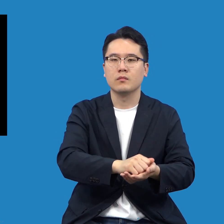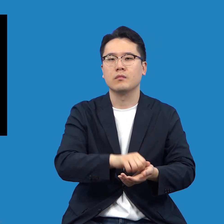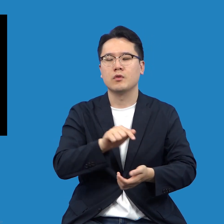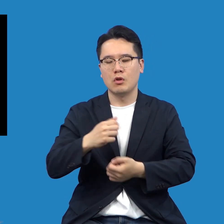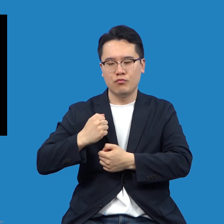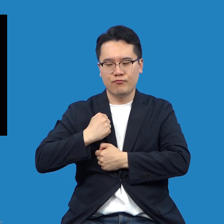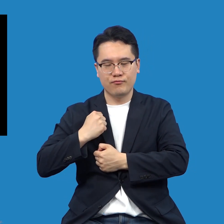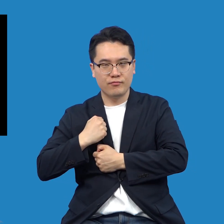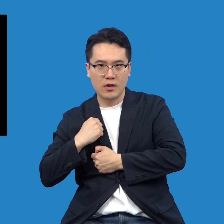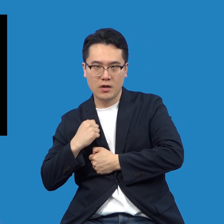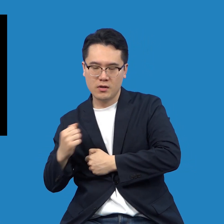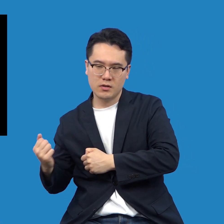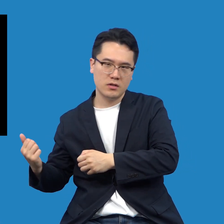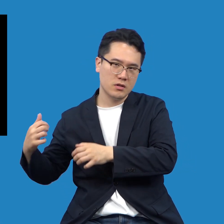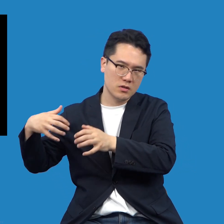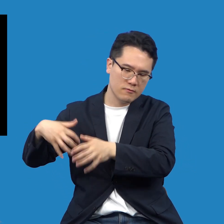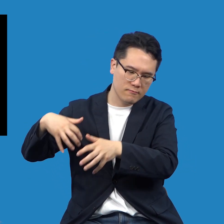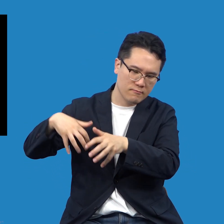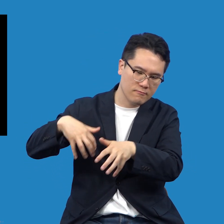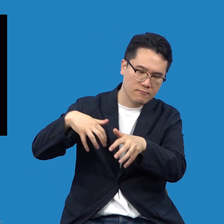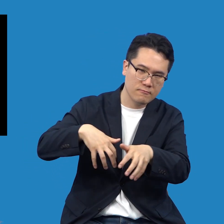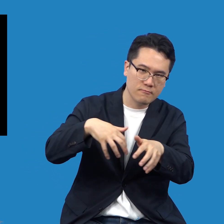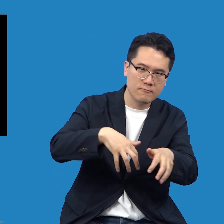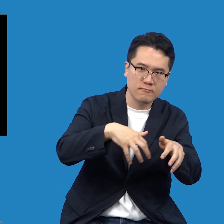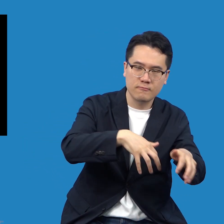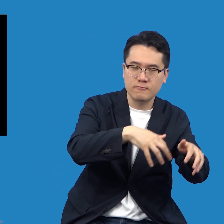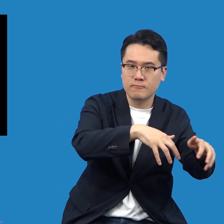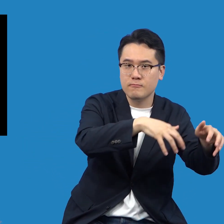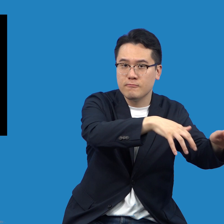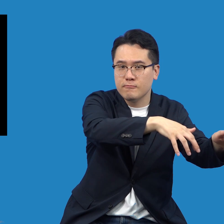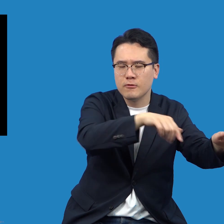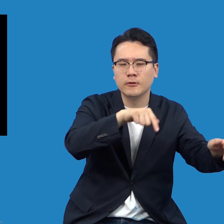이끌고 진군했던 바로 그 행적 길 아닙니까?